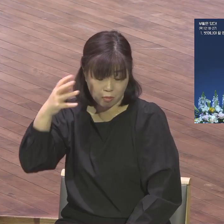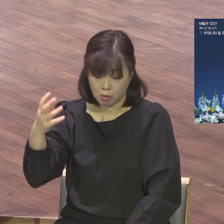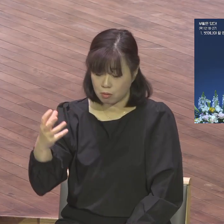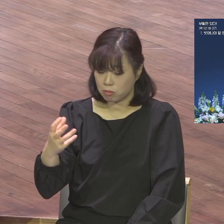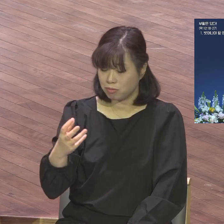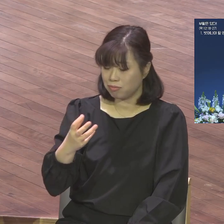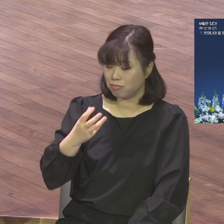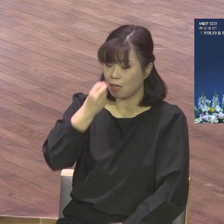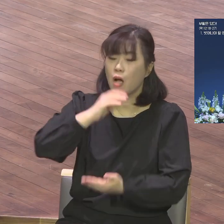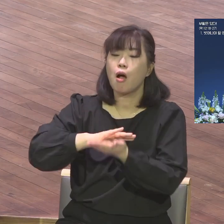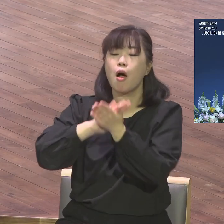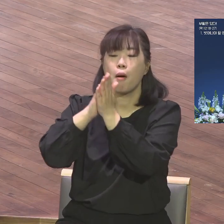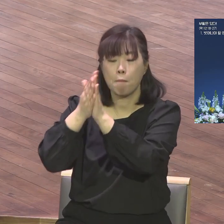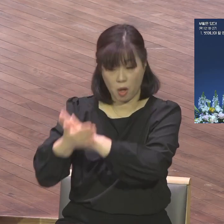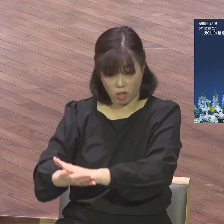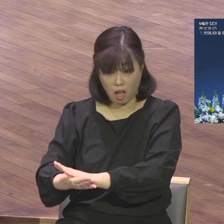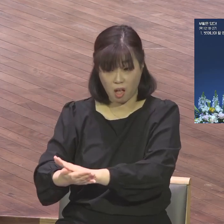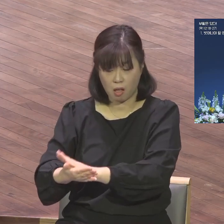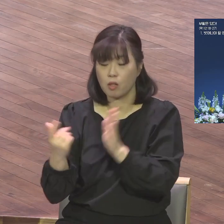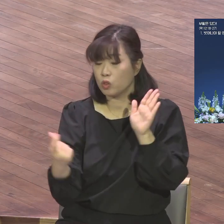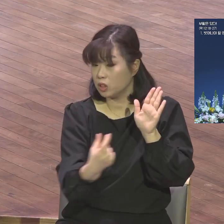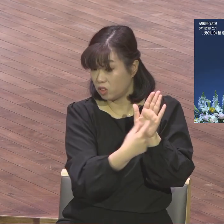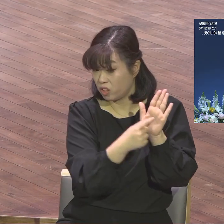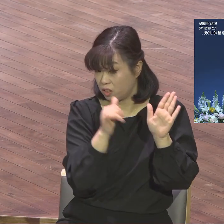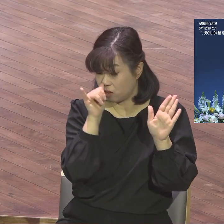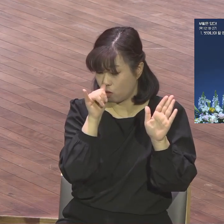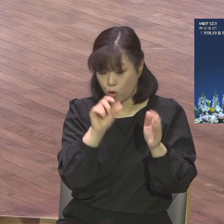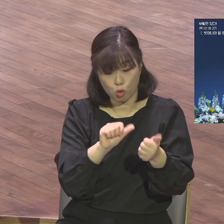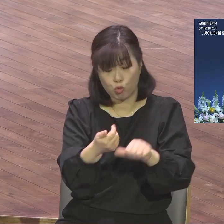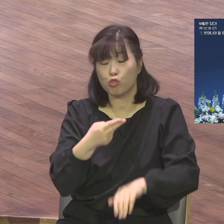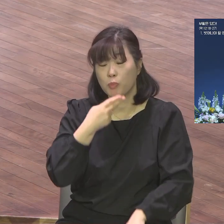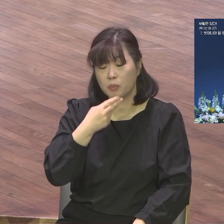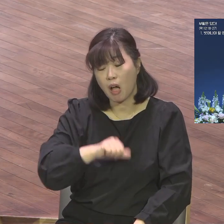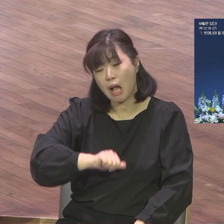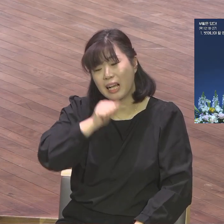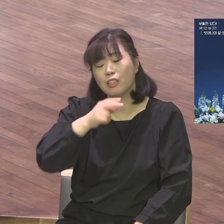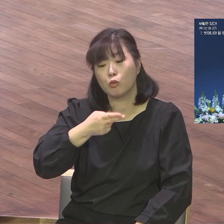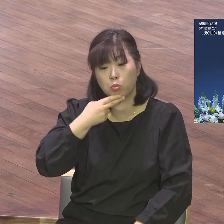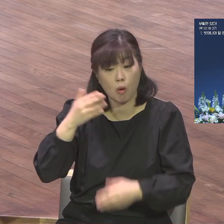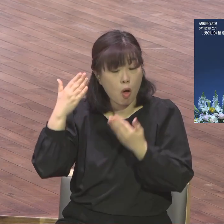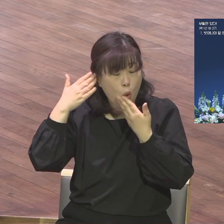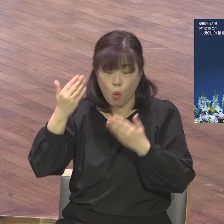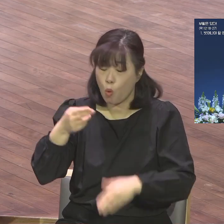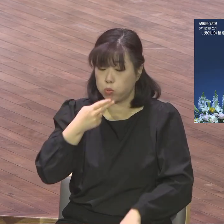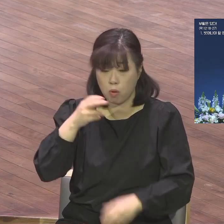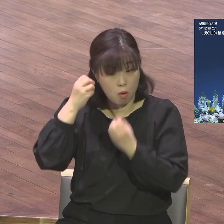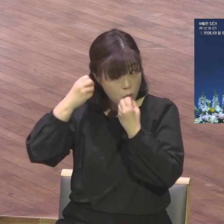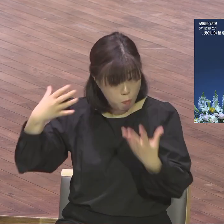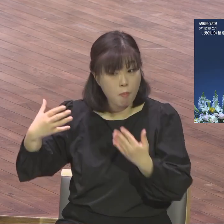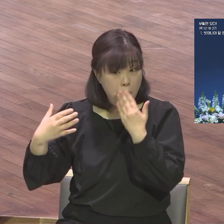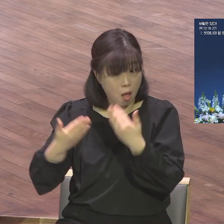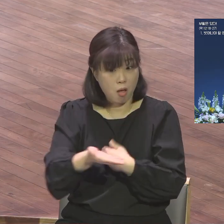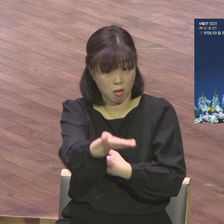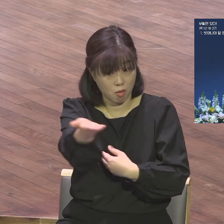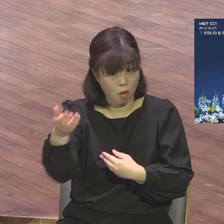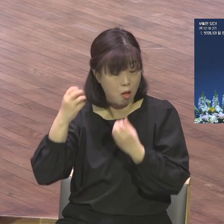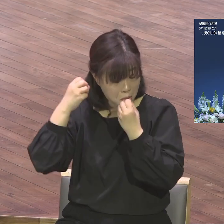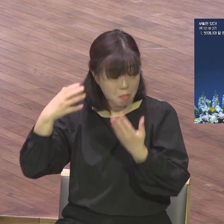신령한 상태, 영광스러운 상태. 죽음이 없어, 가난도 없어, 농인 그런 거 없어. 천국